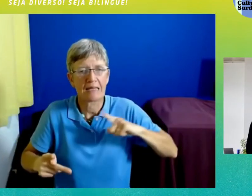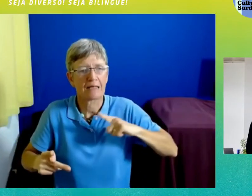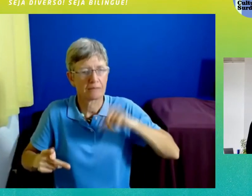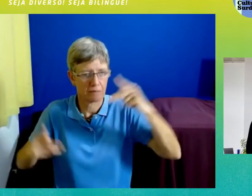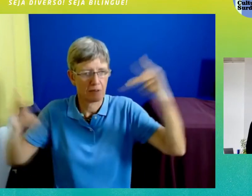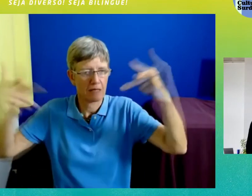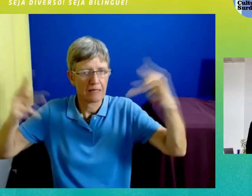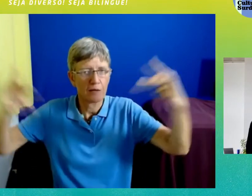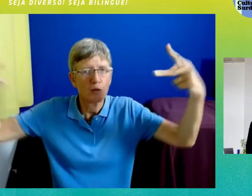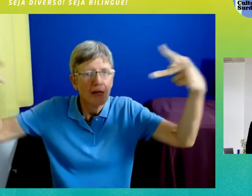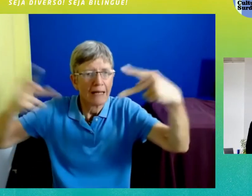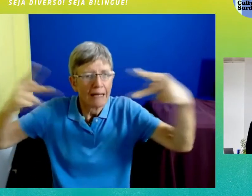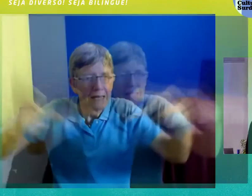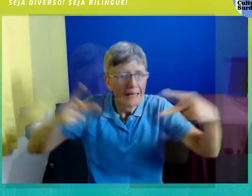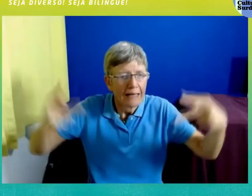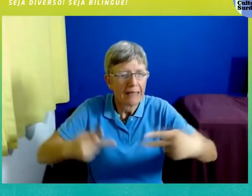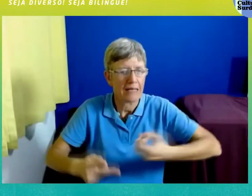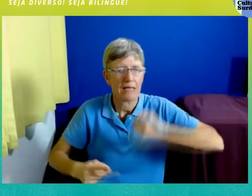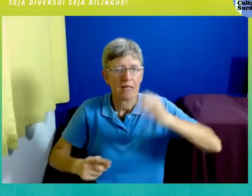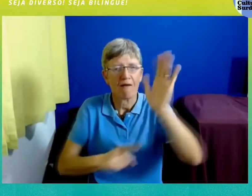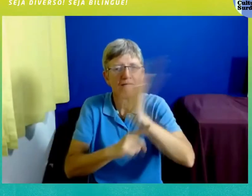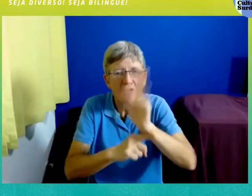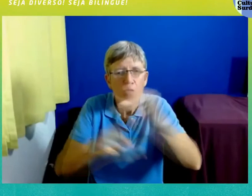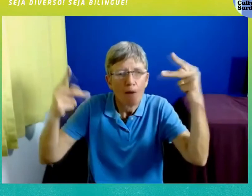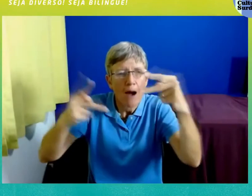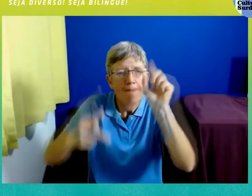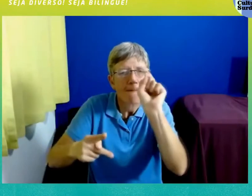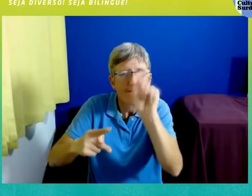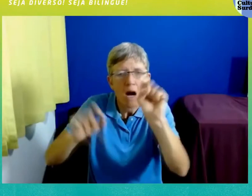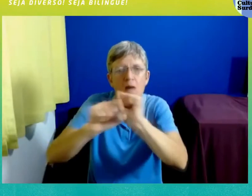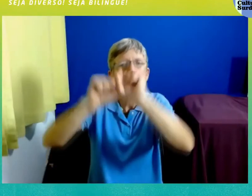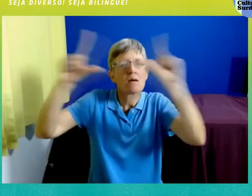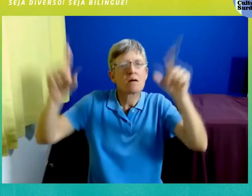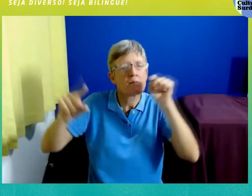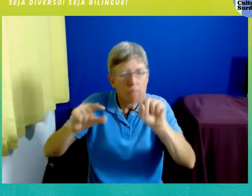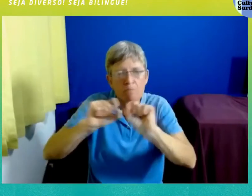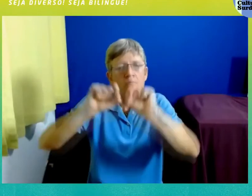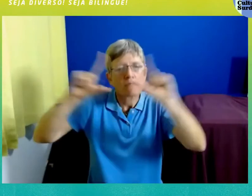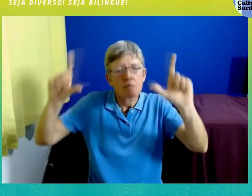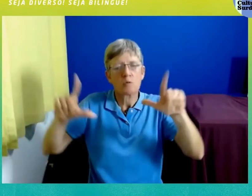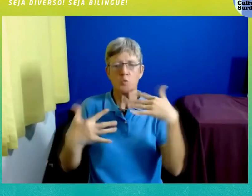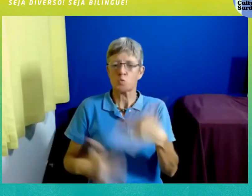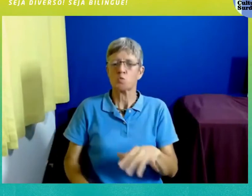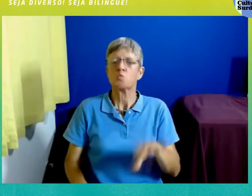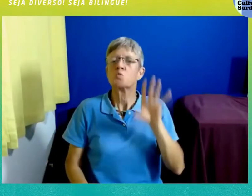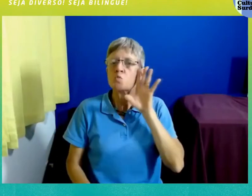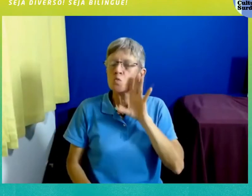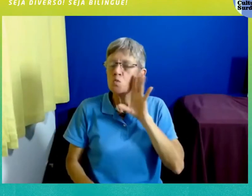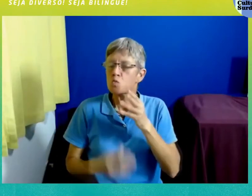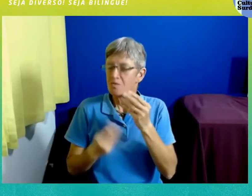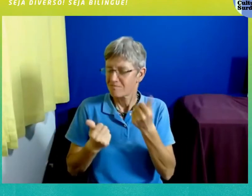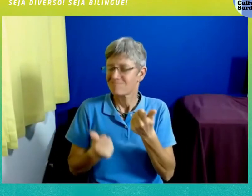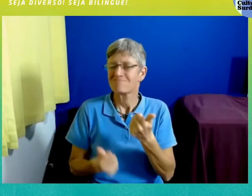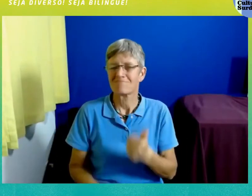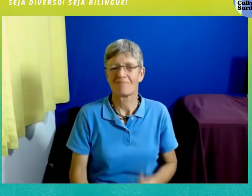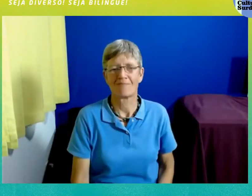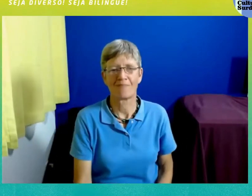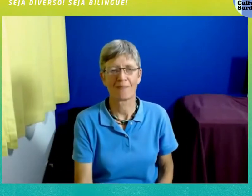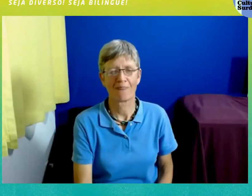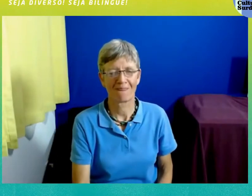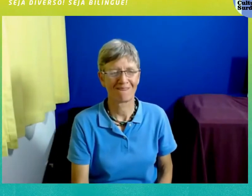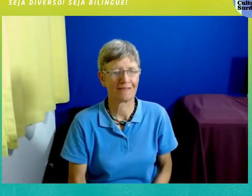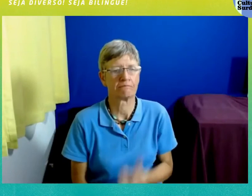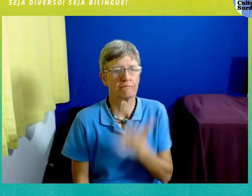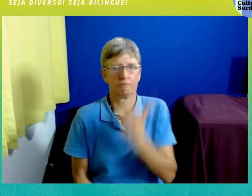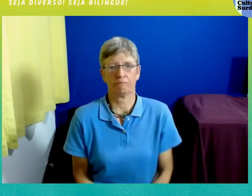tem muito exemplo de poetas que vocês, os links dos poetas que vocês podem clicar e estar visualizando lá. É bem